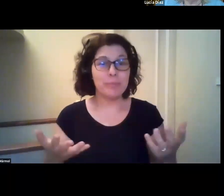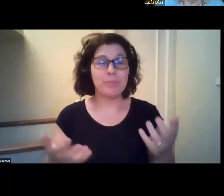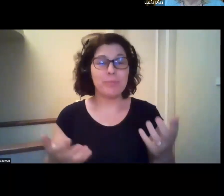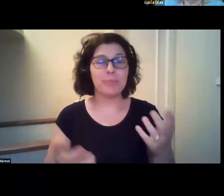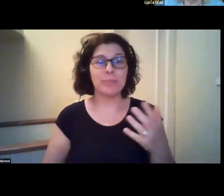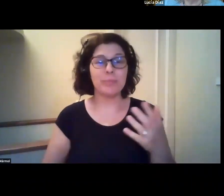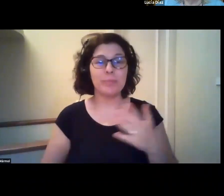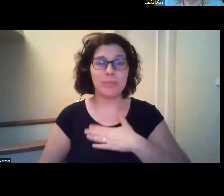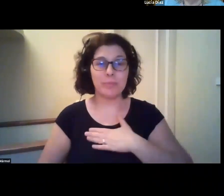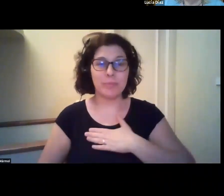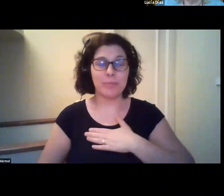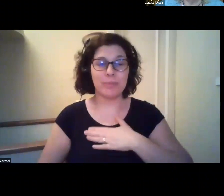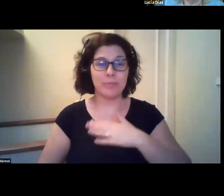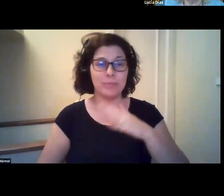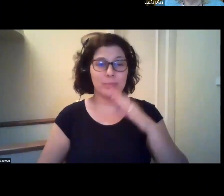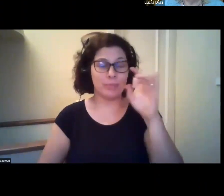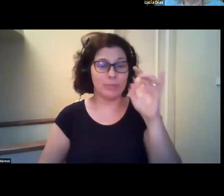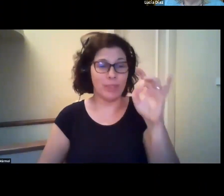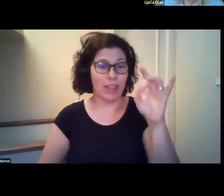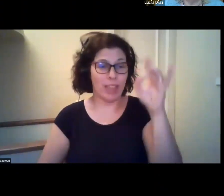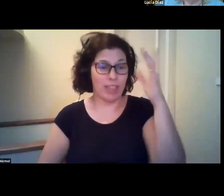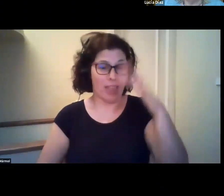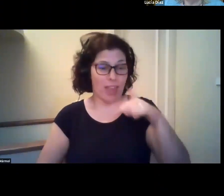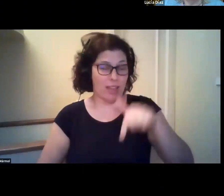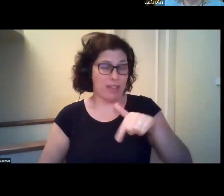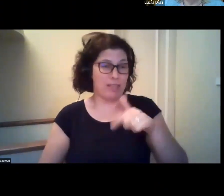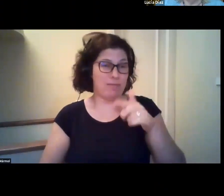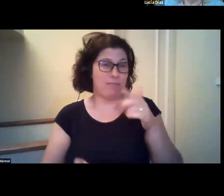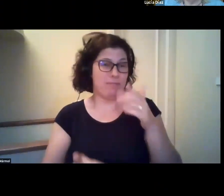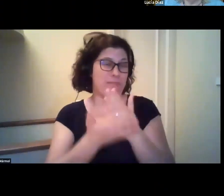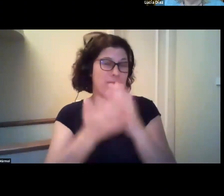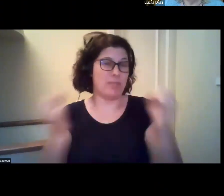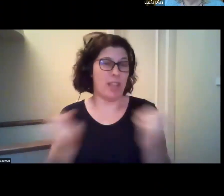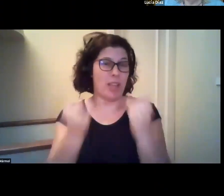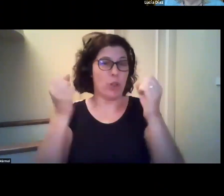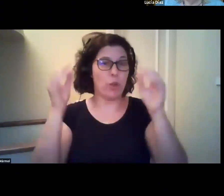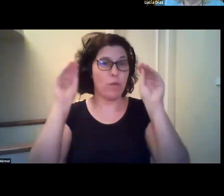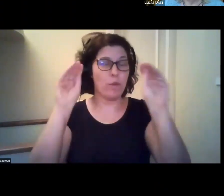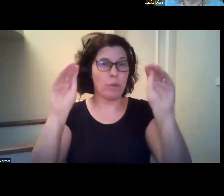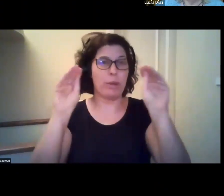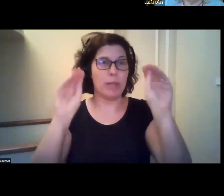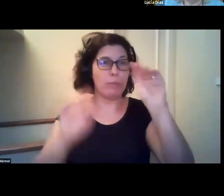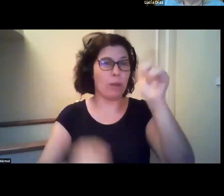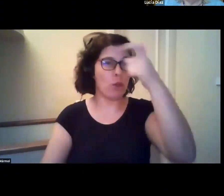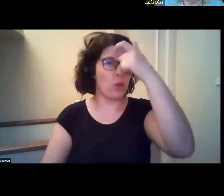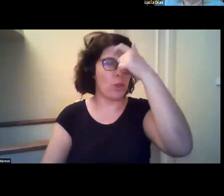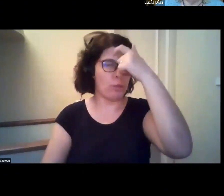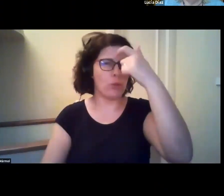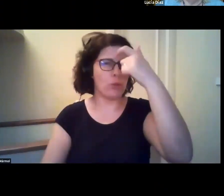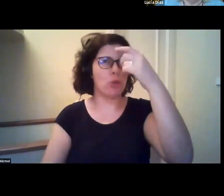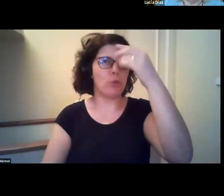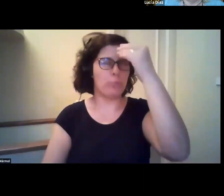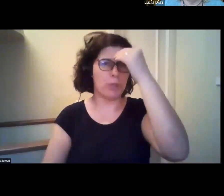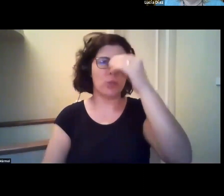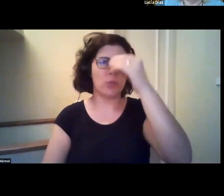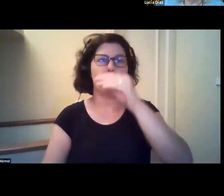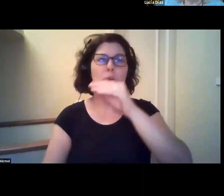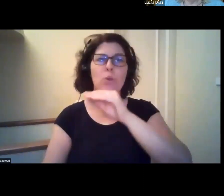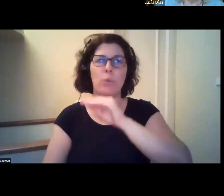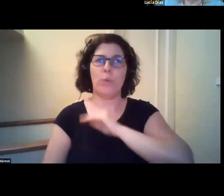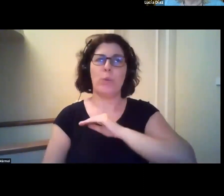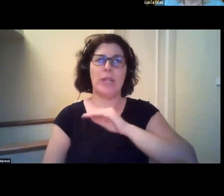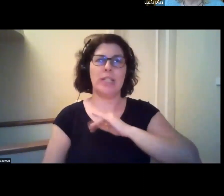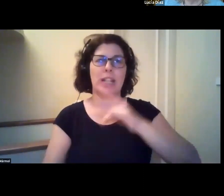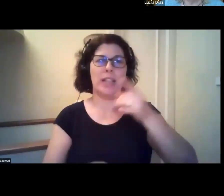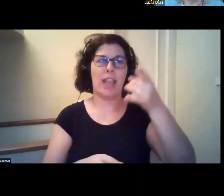de diseñar esta acción formativa creo que es lo suficientemente atractiva para que os